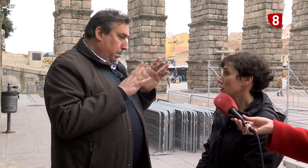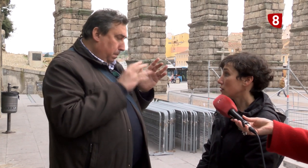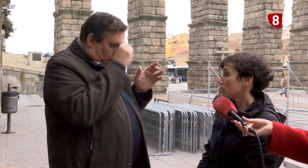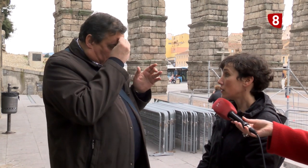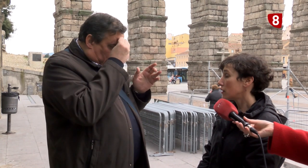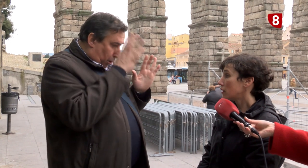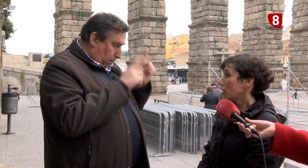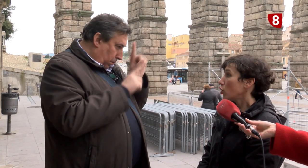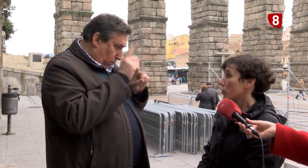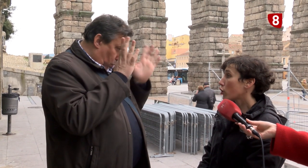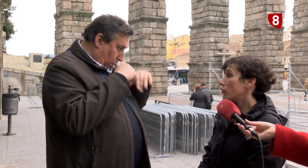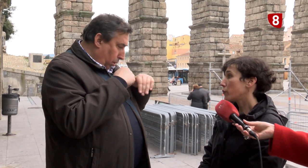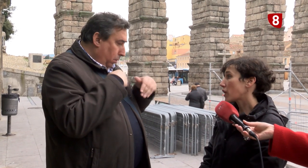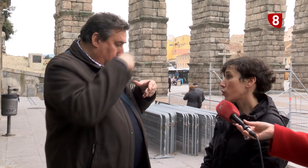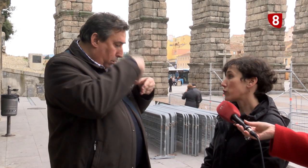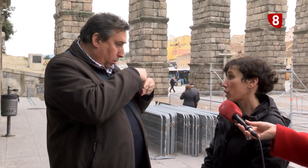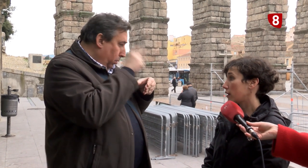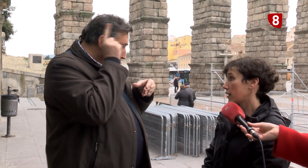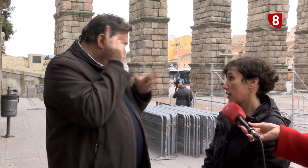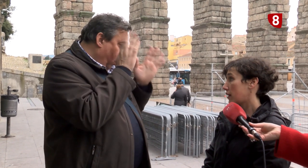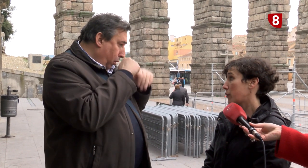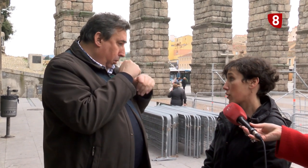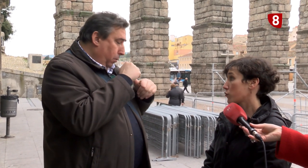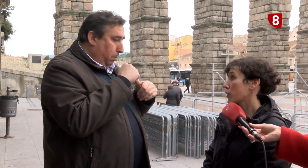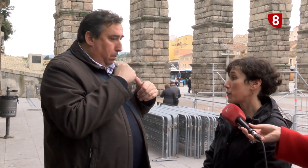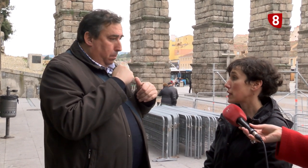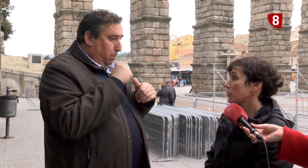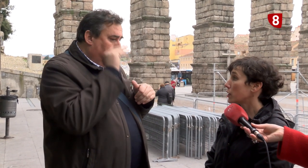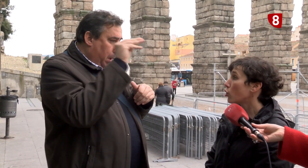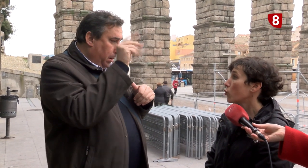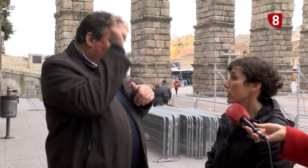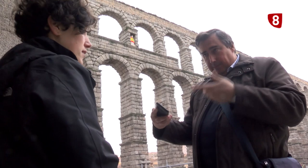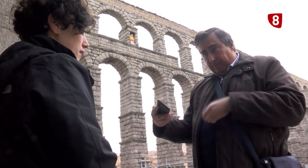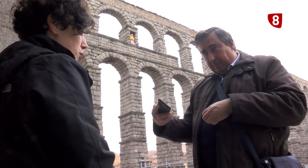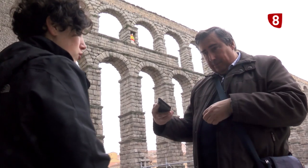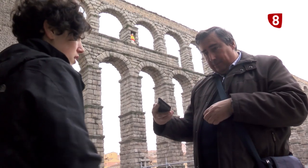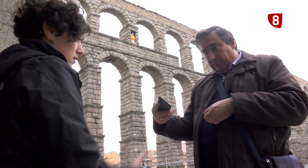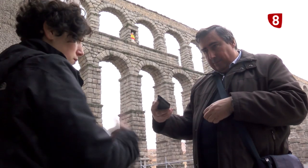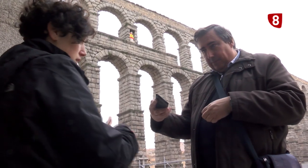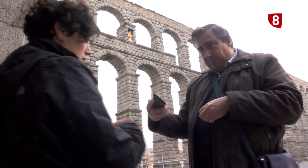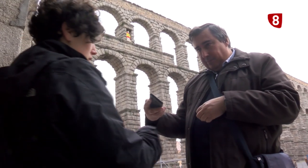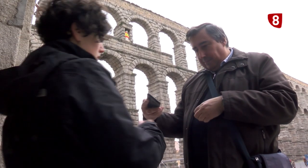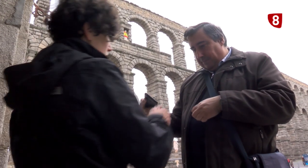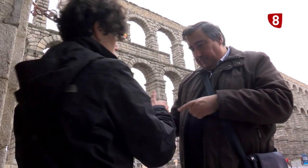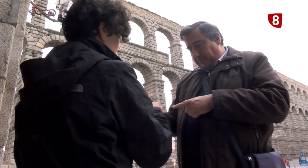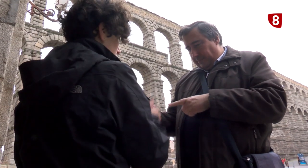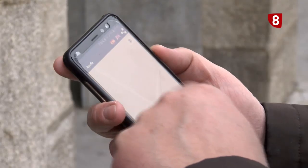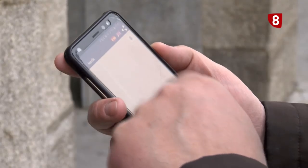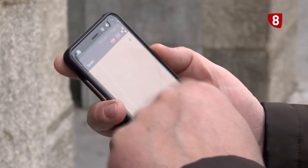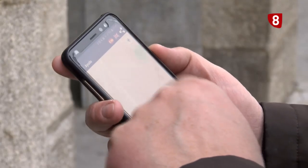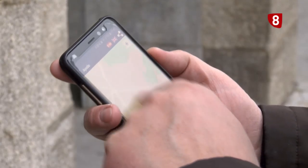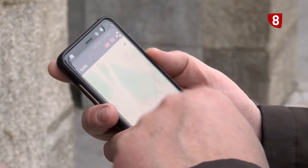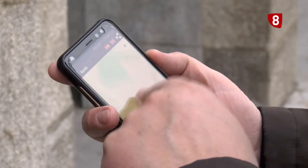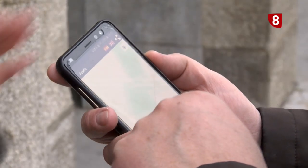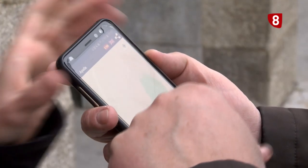sí sí lo único yo pienso que la aplicación funciona bastante bien lo único estaría